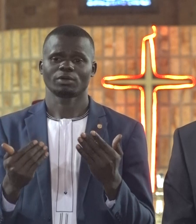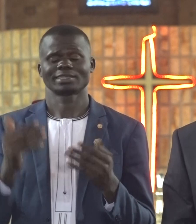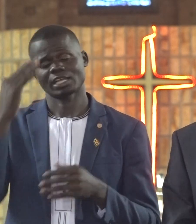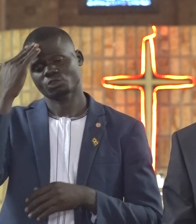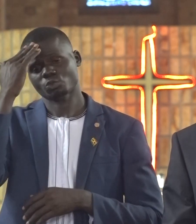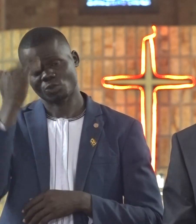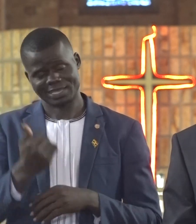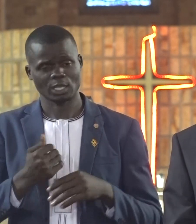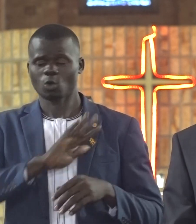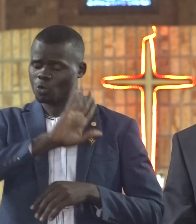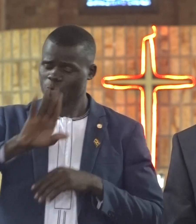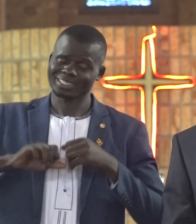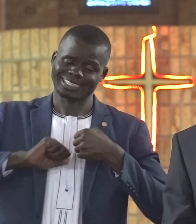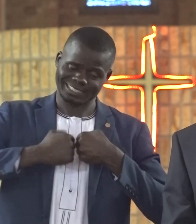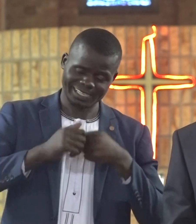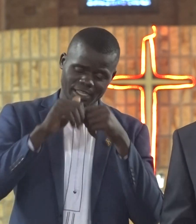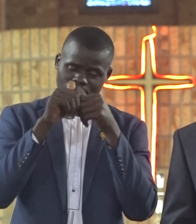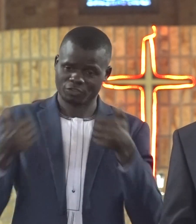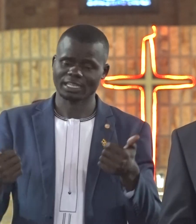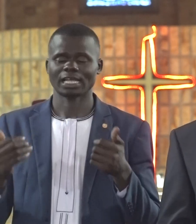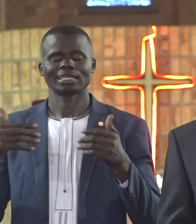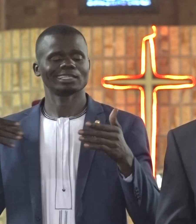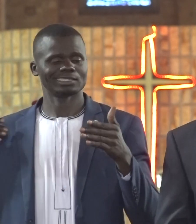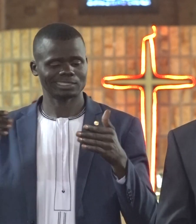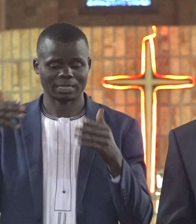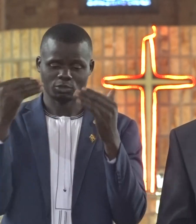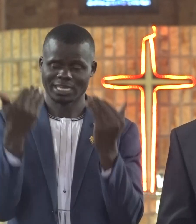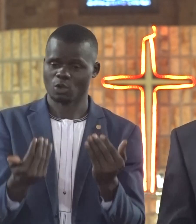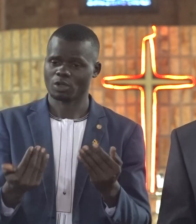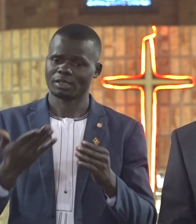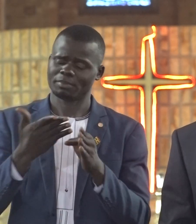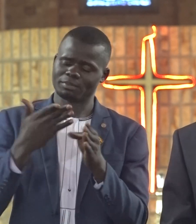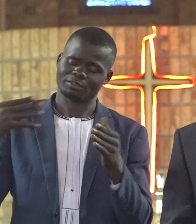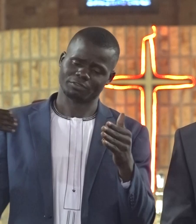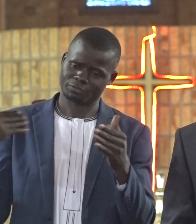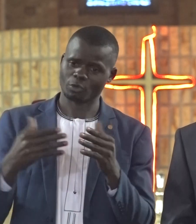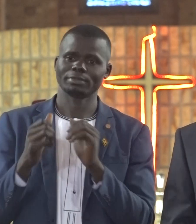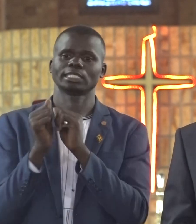Ekituvuunusizza ebisoomooza eby'enjawulo okutuuka leero bubadde bumu.